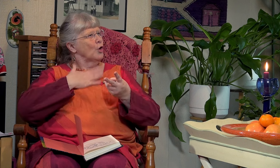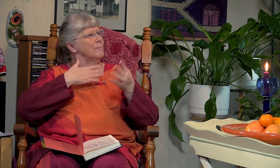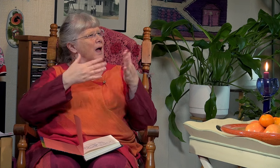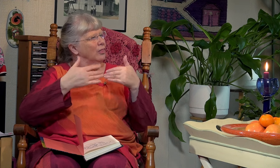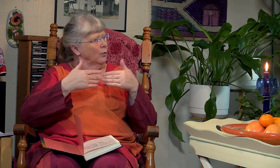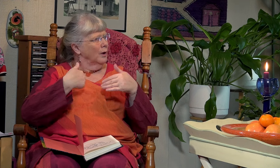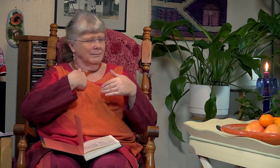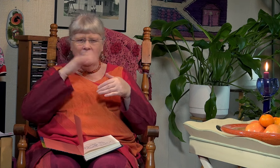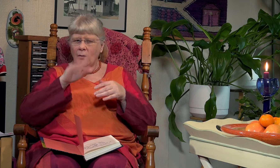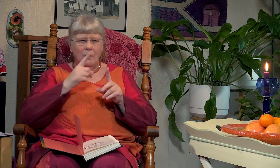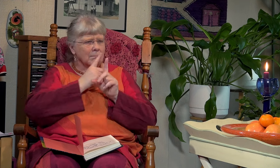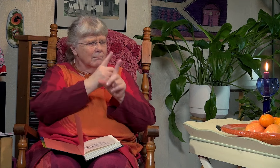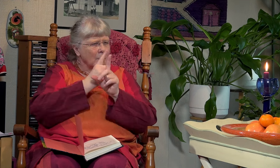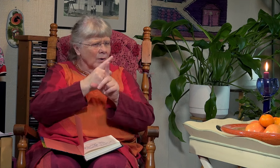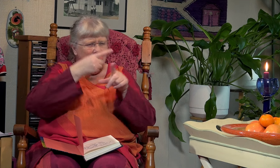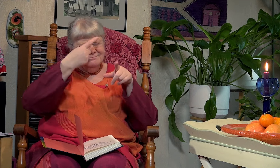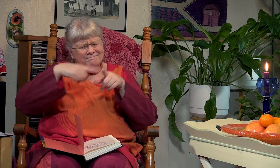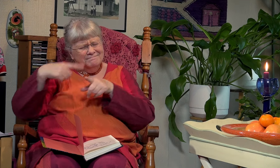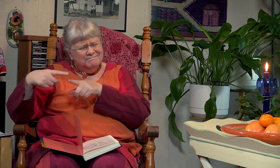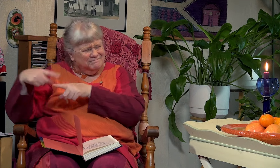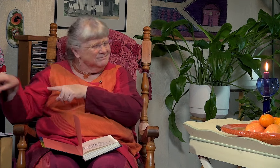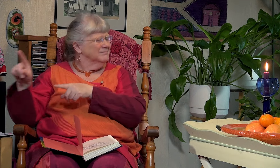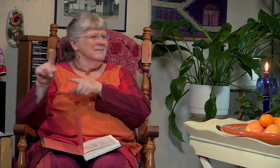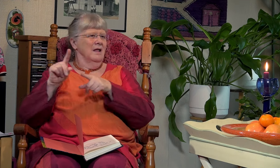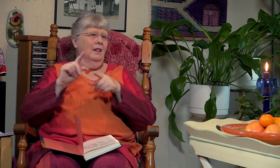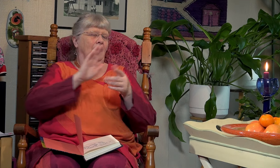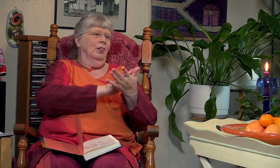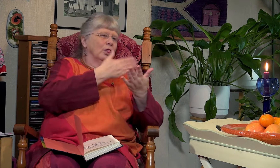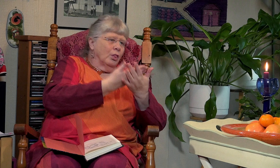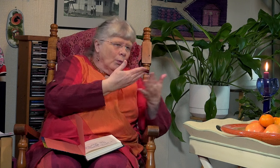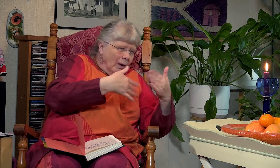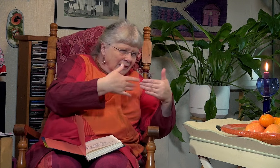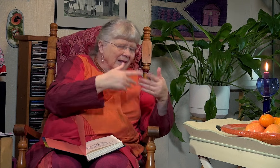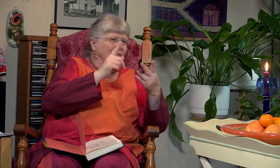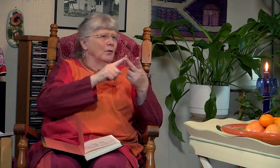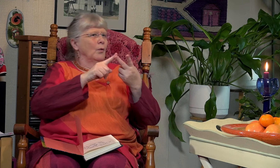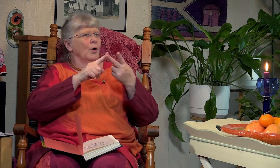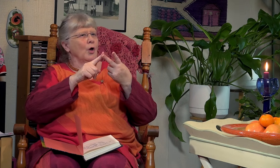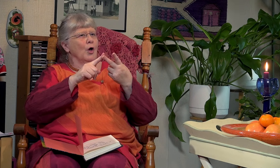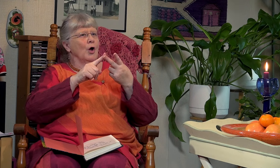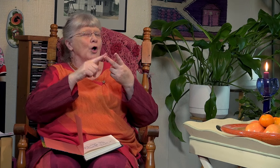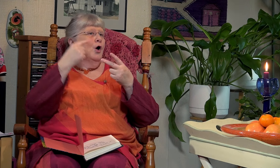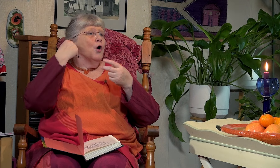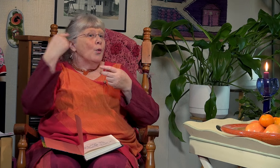nimi. Ja koska olen ollut työssäni mukana monenlaisessa tulkkina,